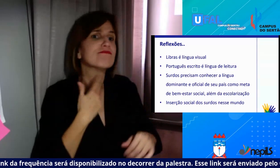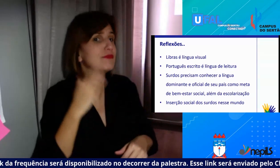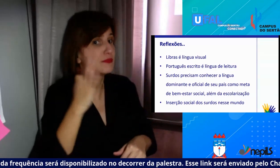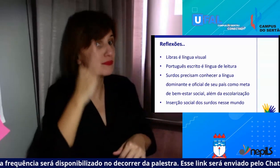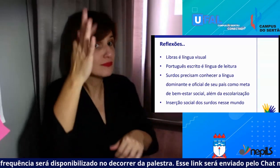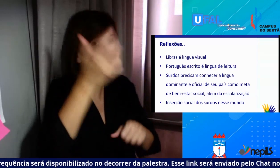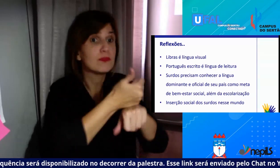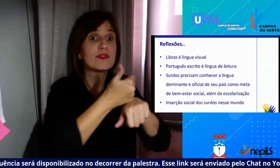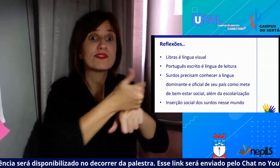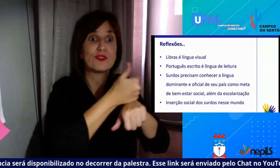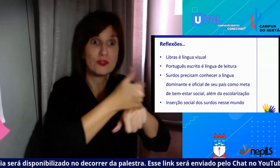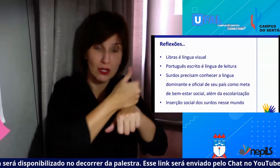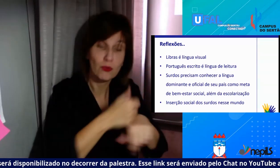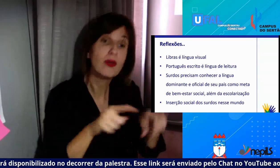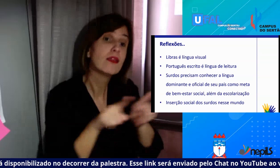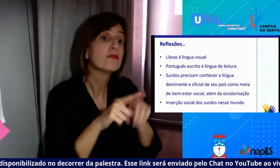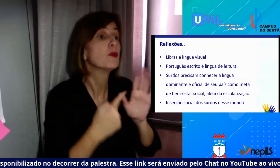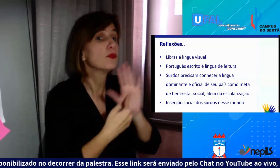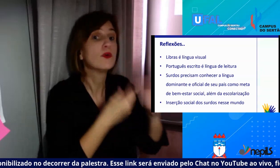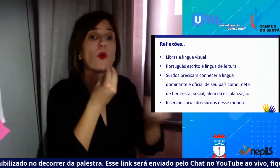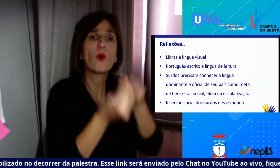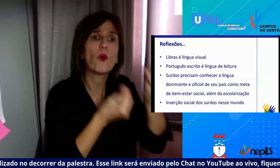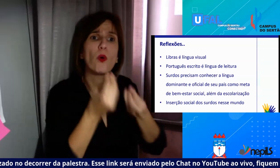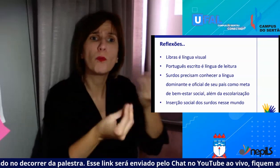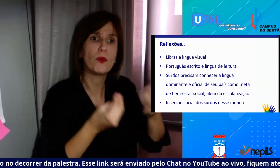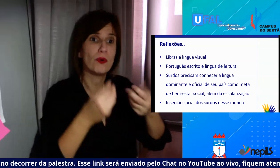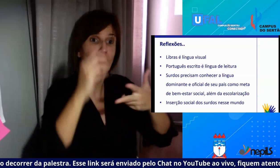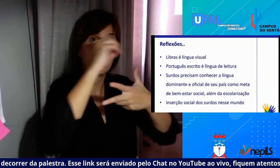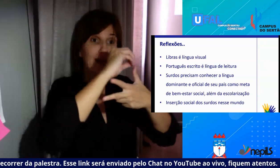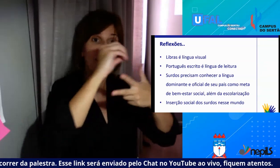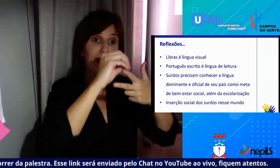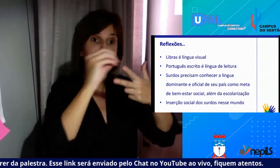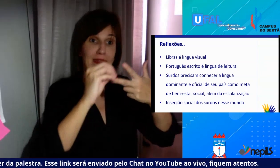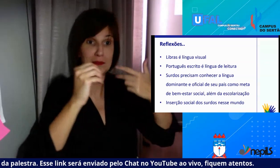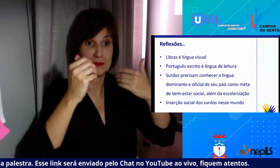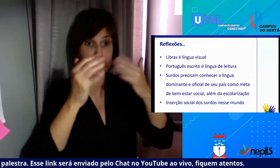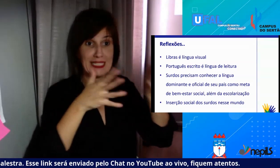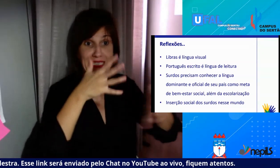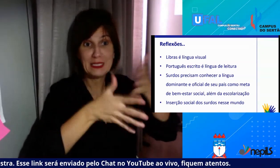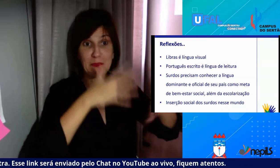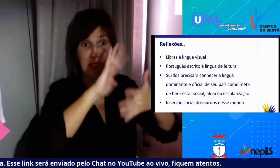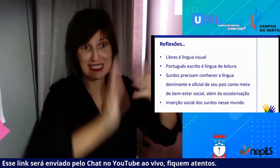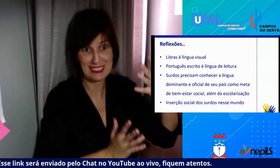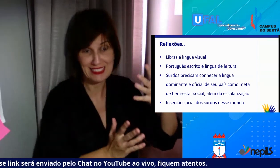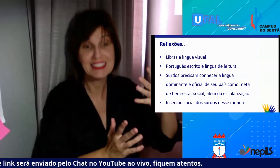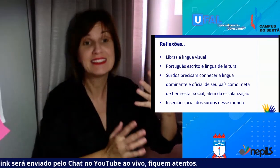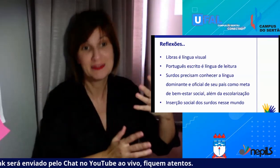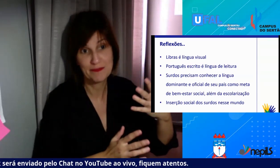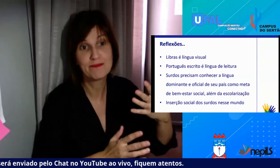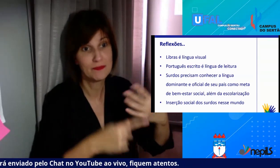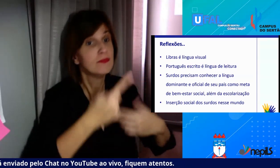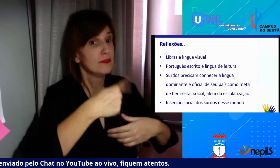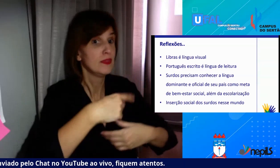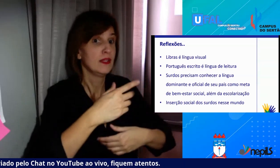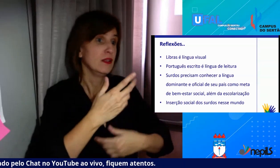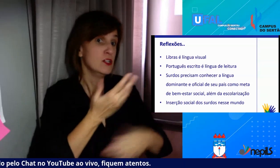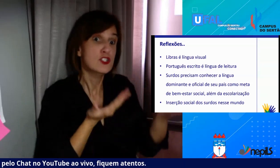bilíngue, ou escolher outras profissões diferentes que o aluno se sinta à vontade. Nós temos